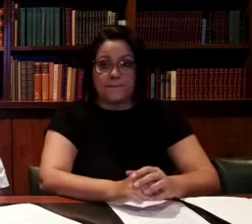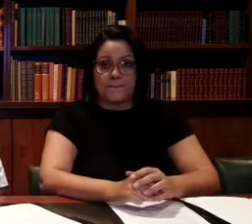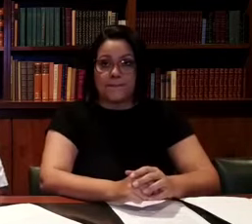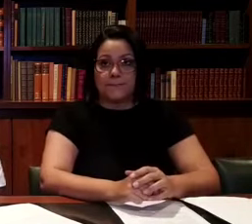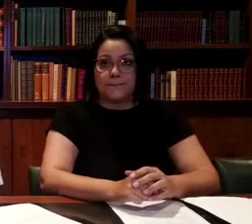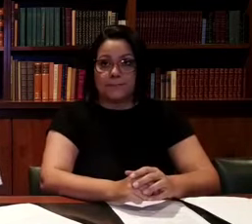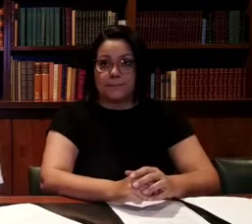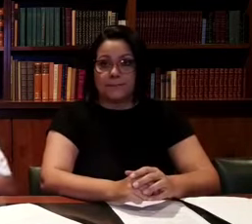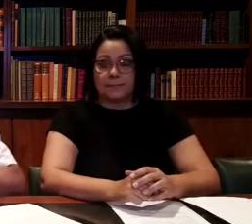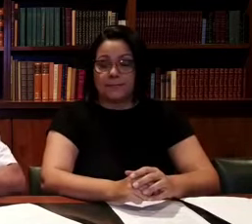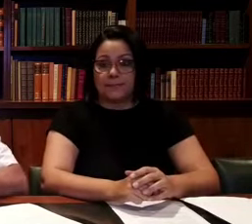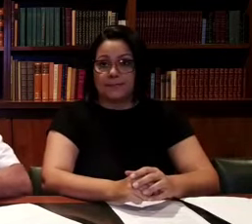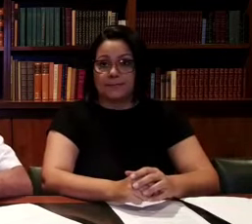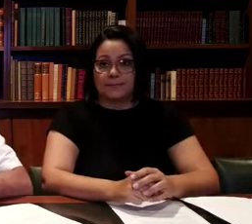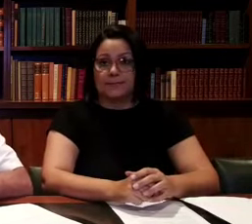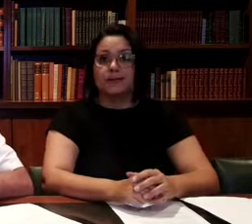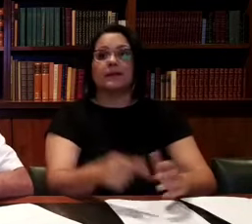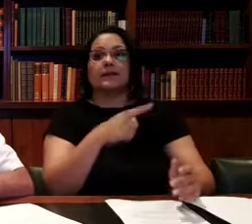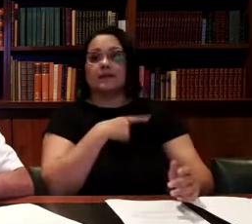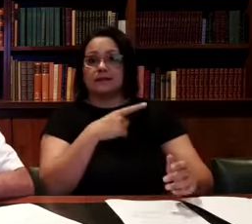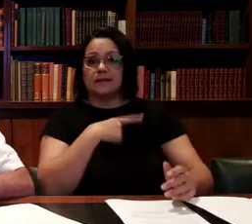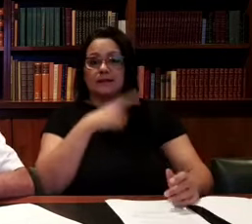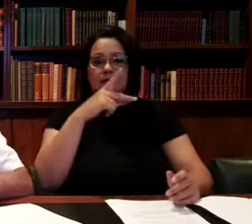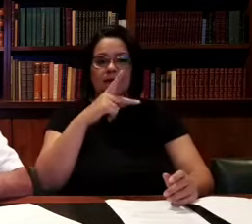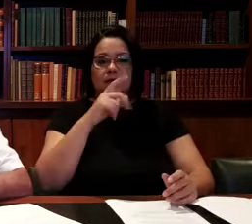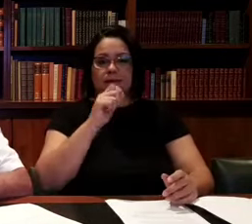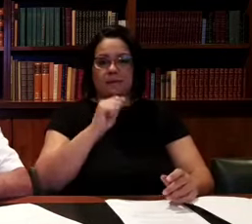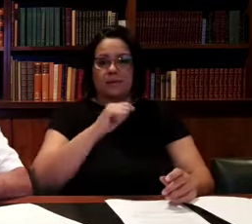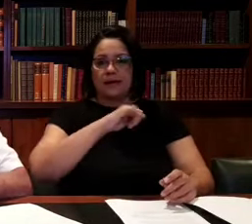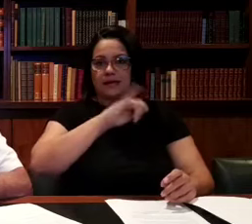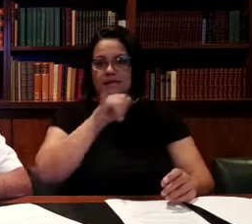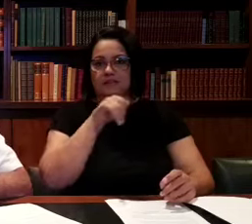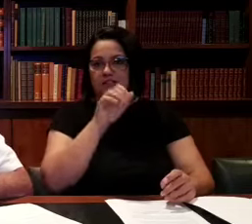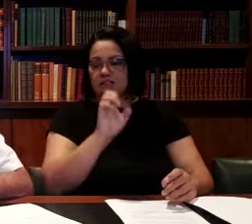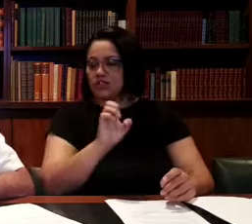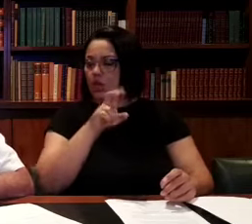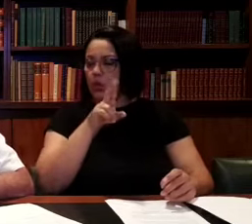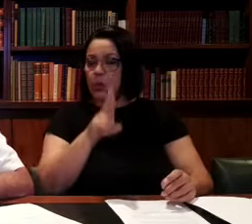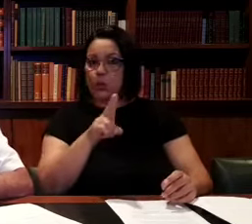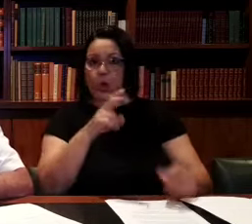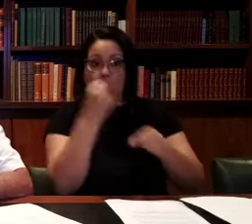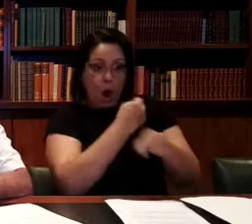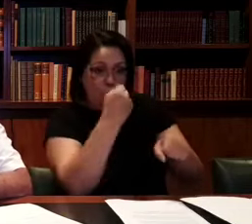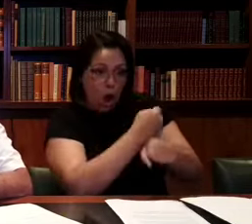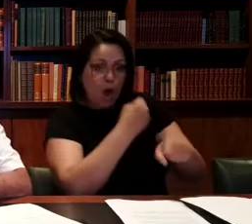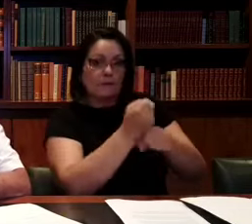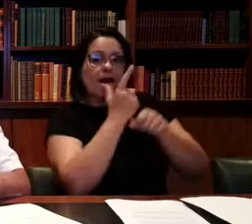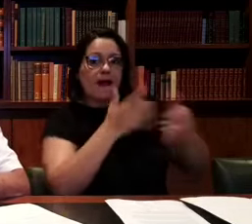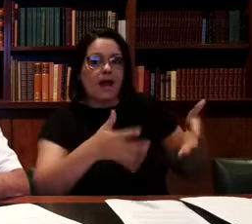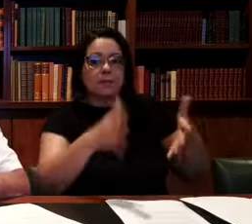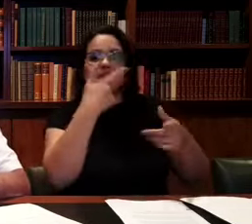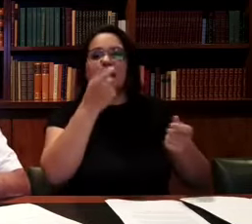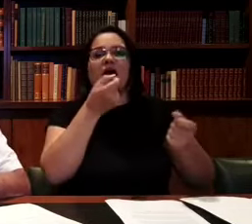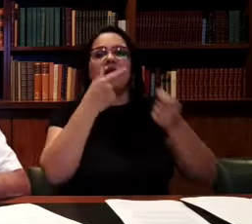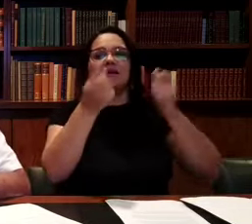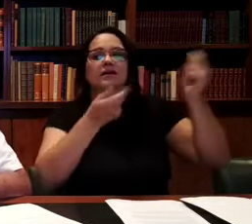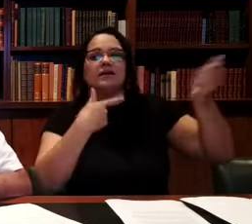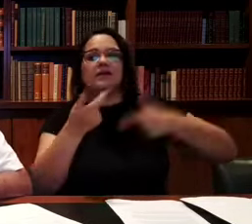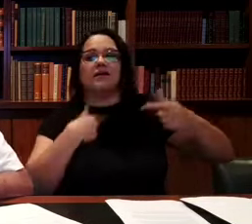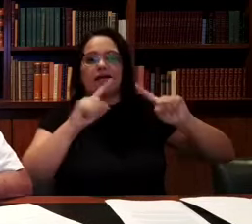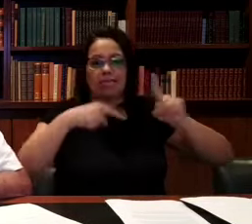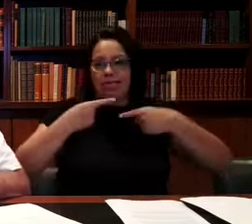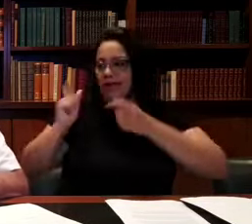um de uma etapa da Adutora do Pajeú a obra não começou comigo não quem quer algum Se a gente ficar logo né eu